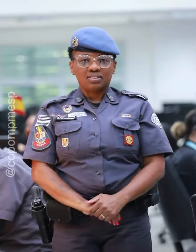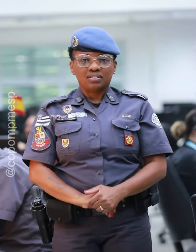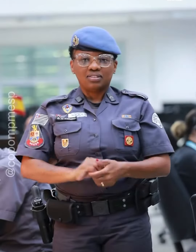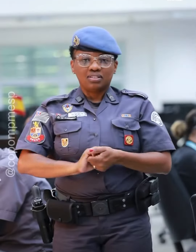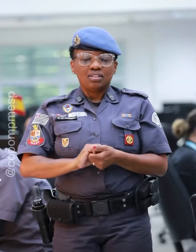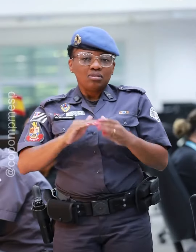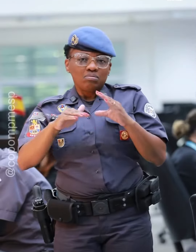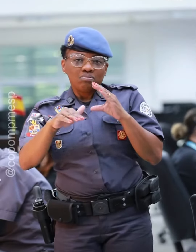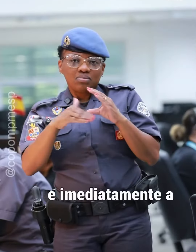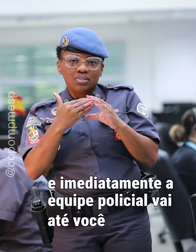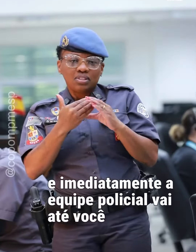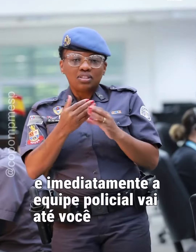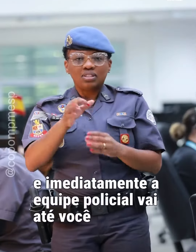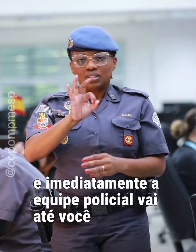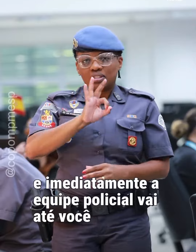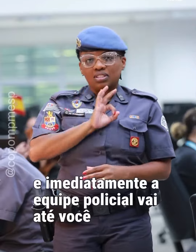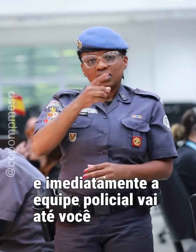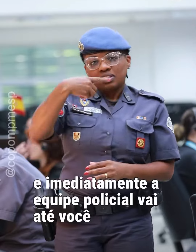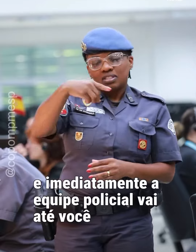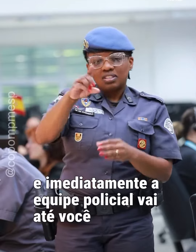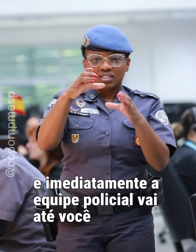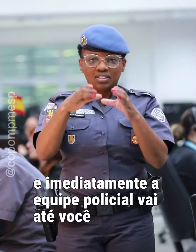Imediatamente, a equipe policial vai até você.